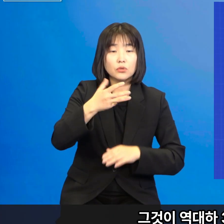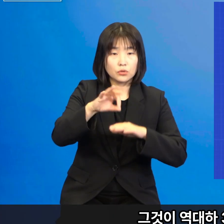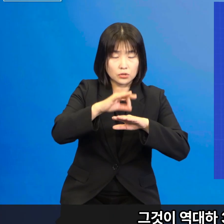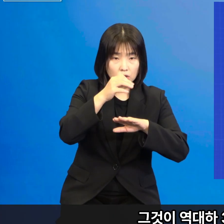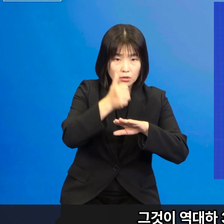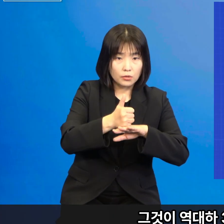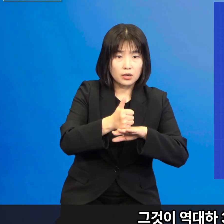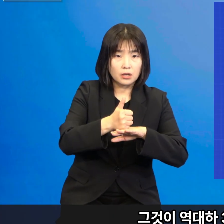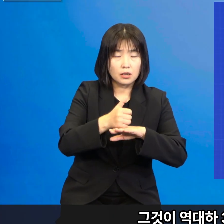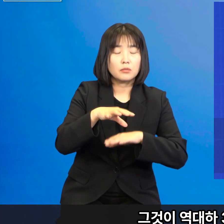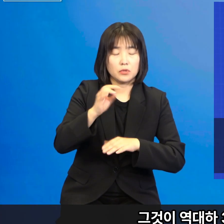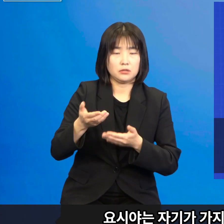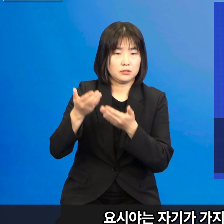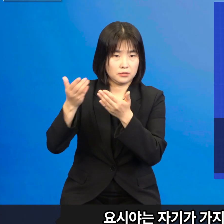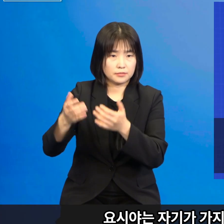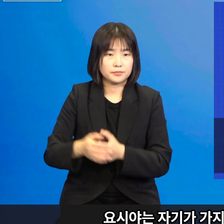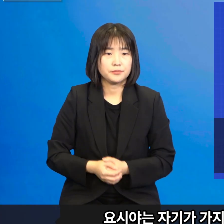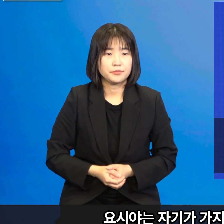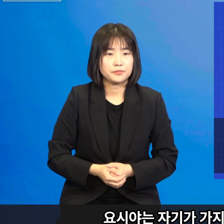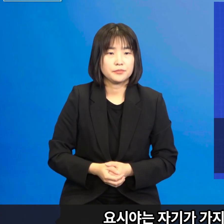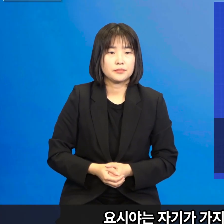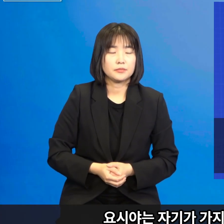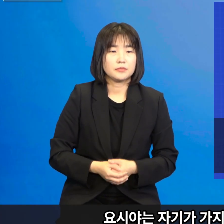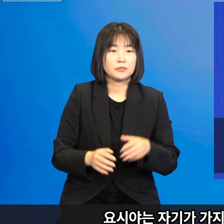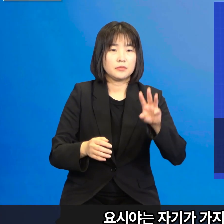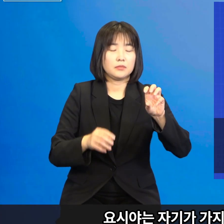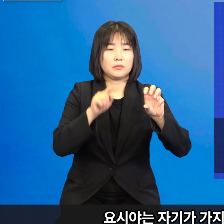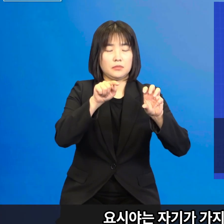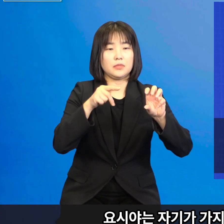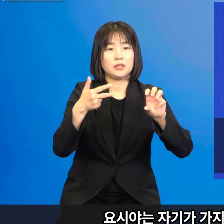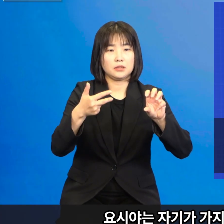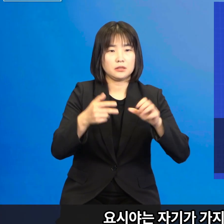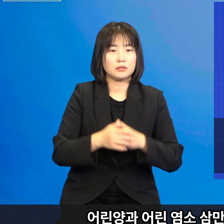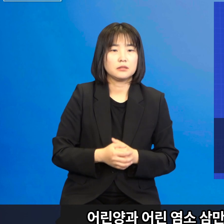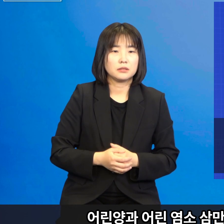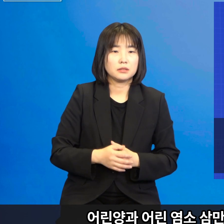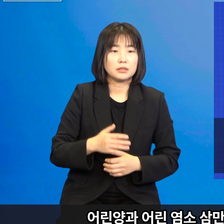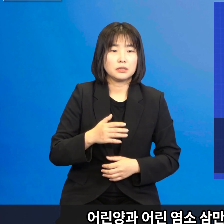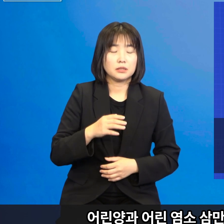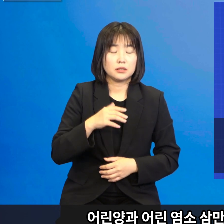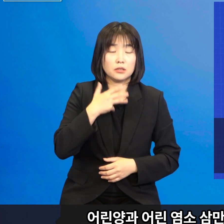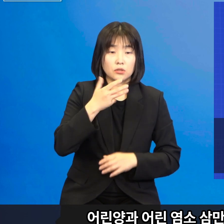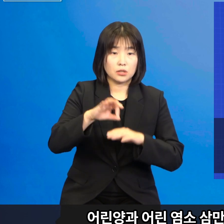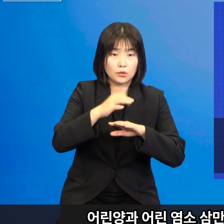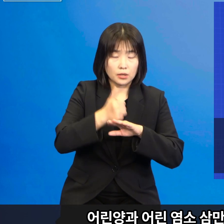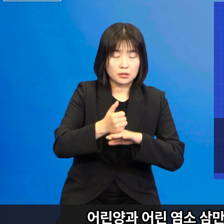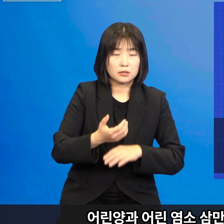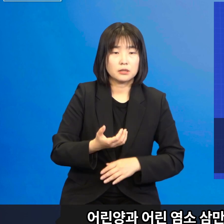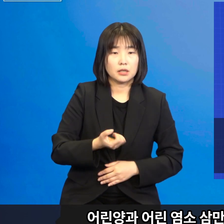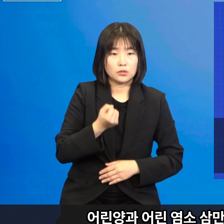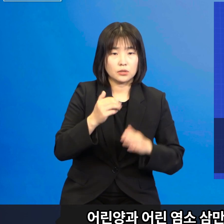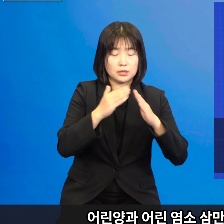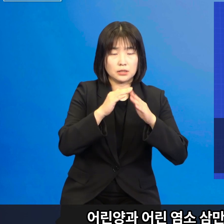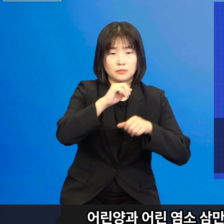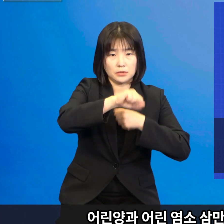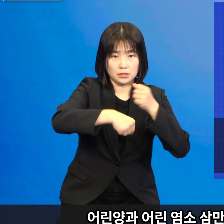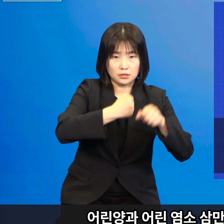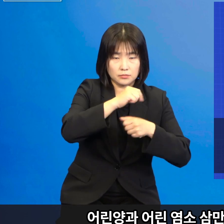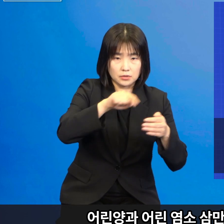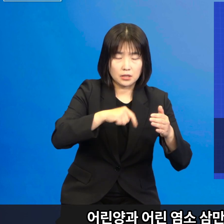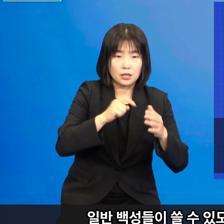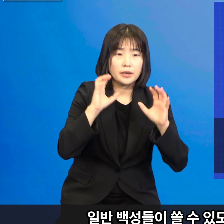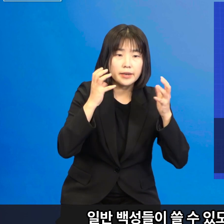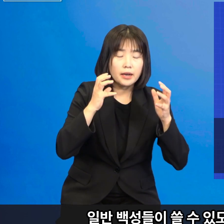역대하 35장 7절입니다. 요시야는 자기가 가지고 있던 집짐승 가운데 어린 양과 어린 염소 3만 마리와 숫소 3천